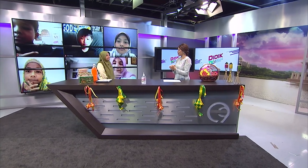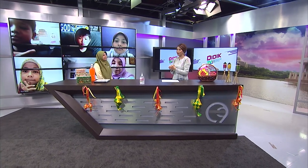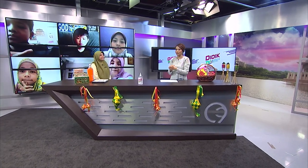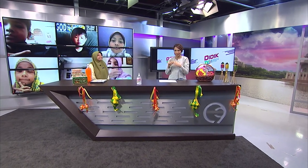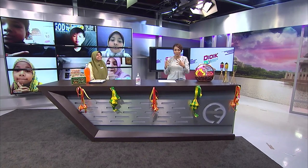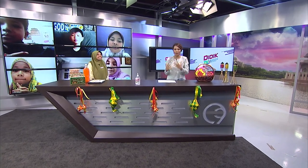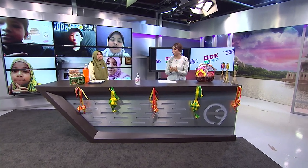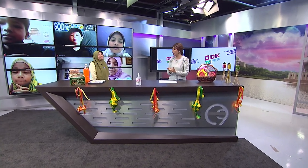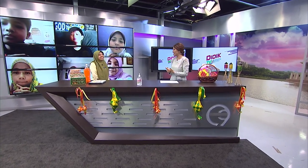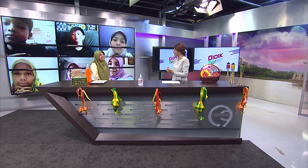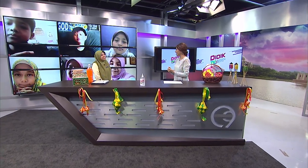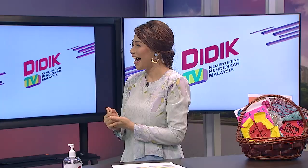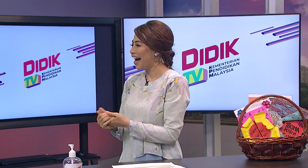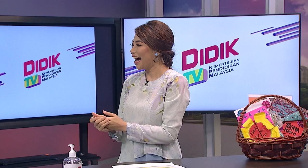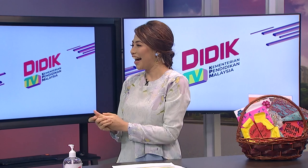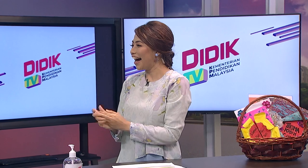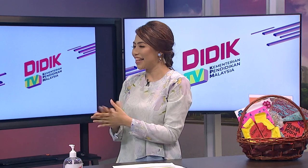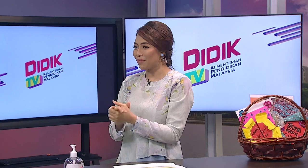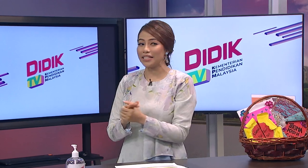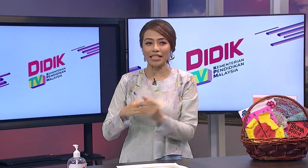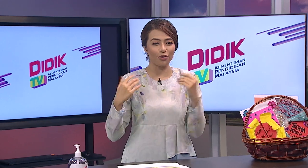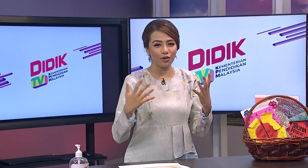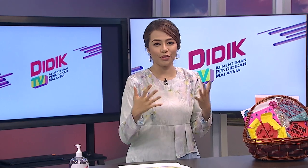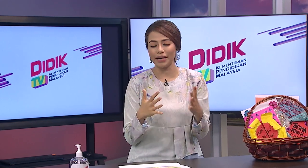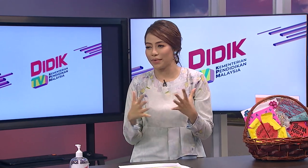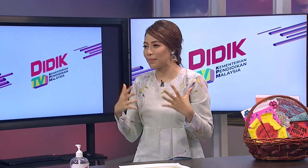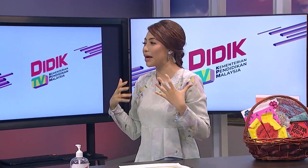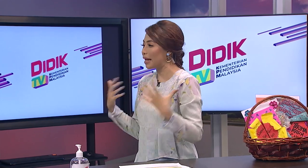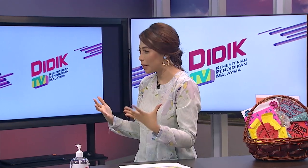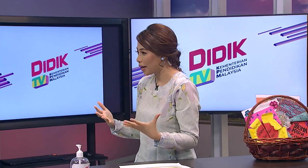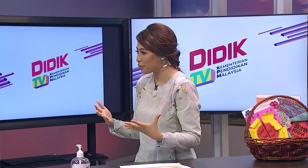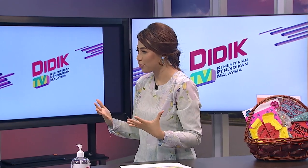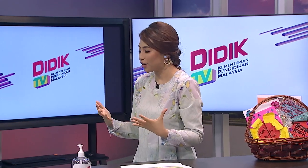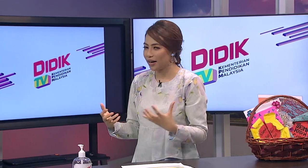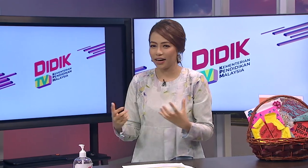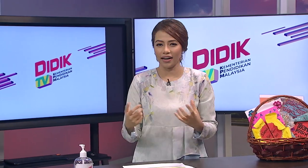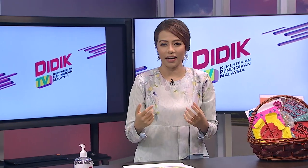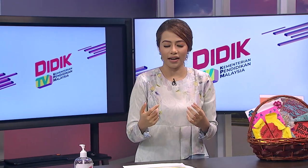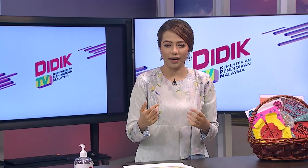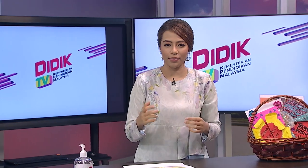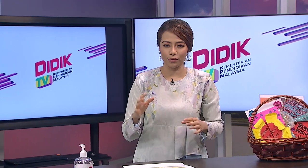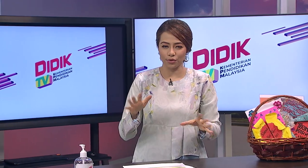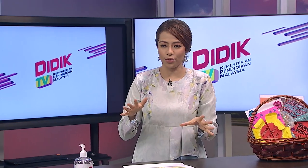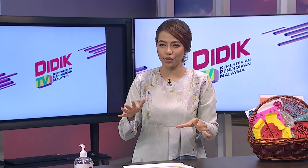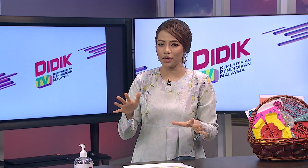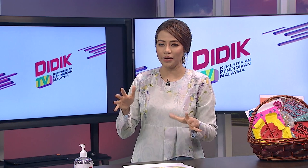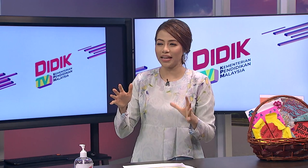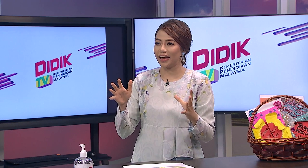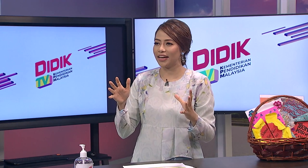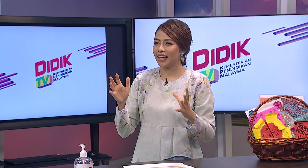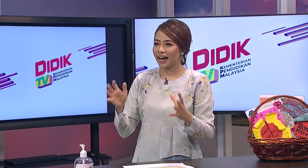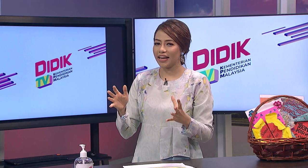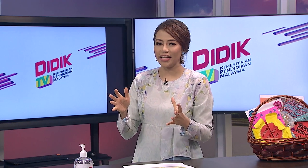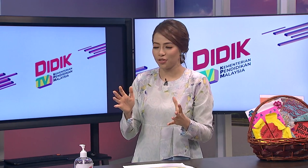Okey. Wow, mencabar betul hari ni. Betul. Tapi saya seronok sebab ini macam pengalaman baru. Betul. Untuk terutama